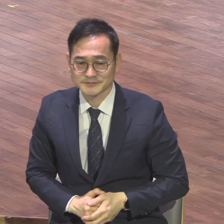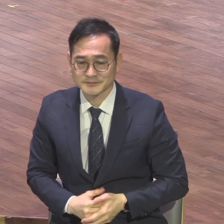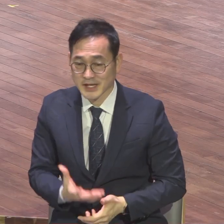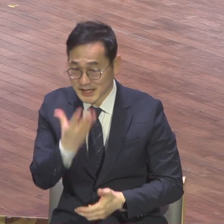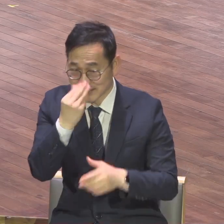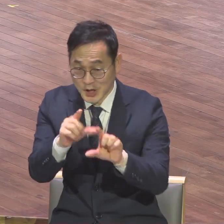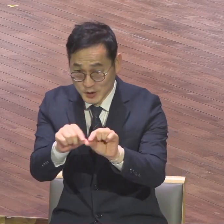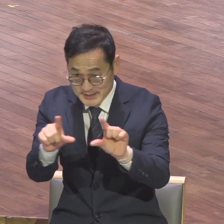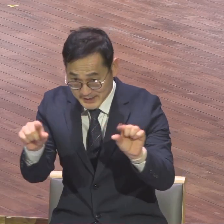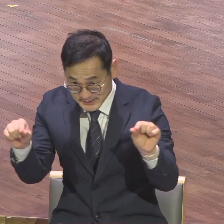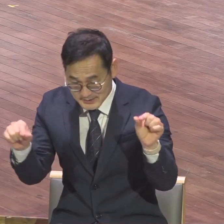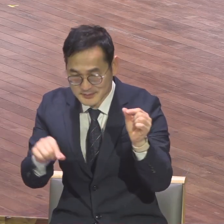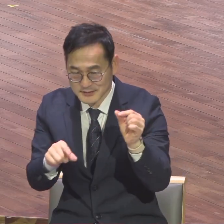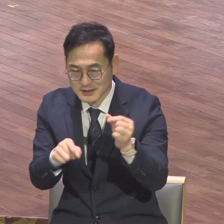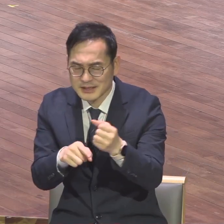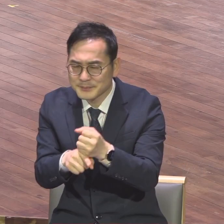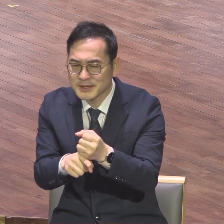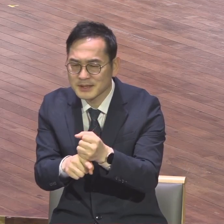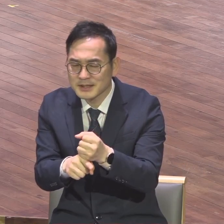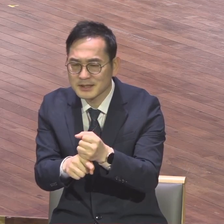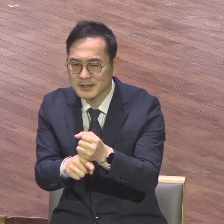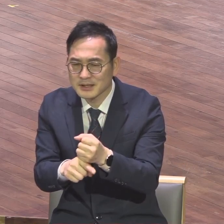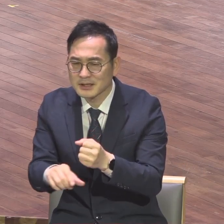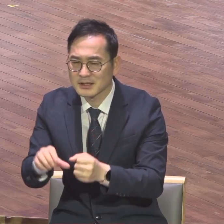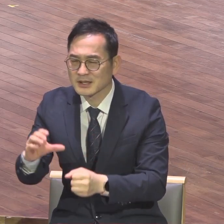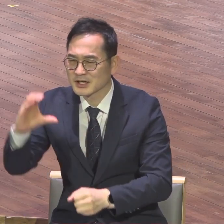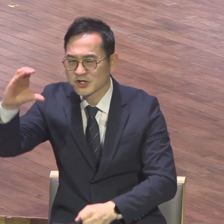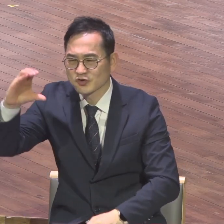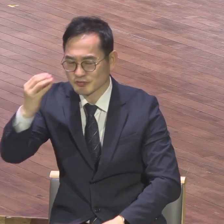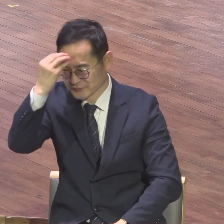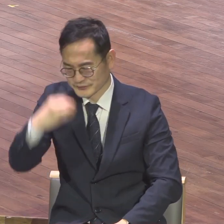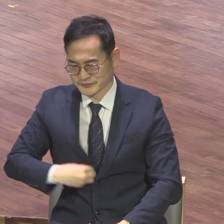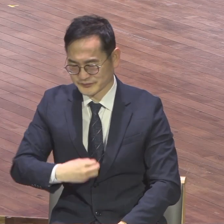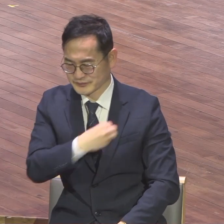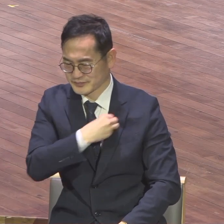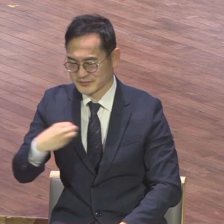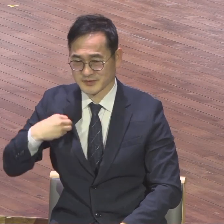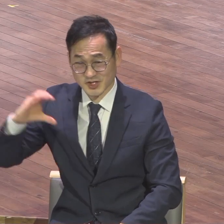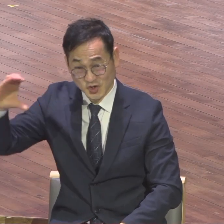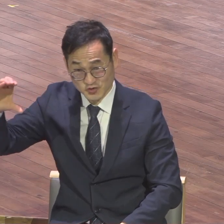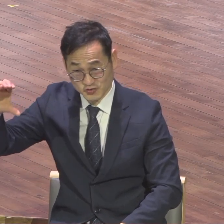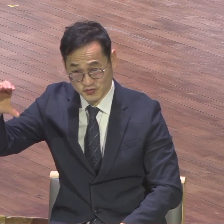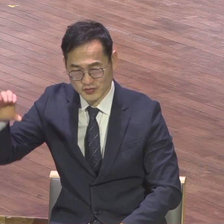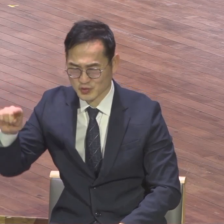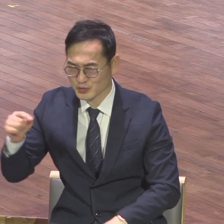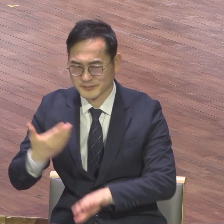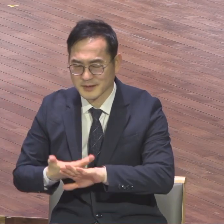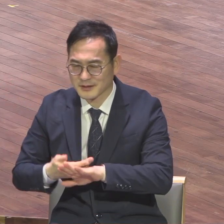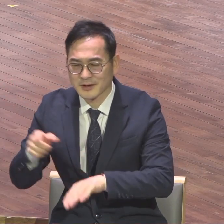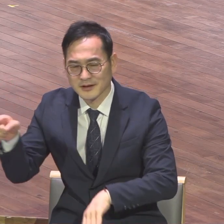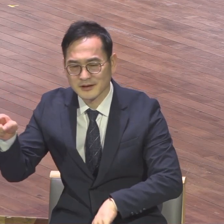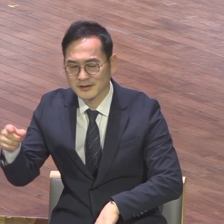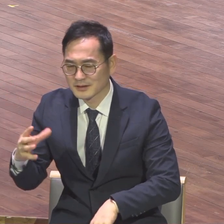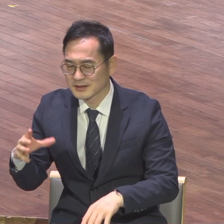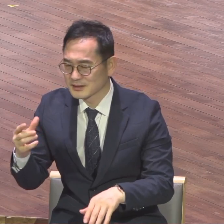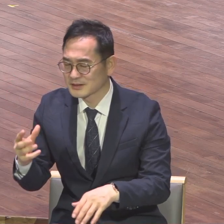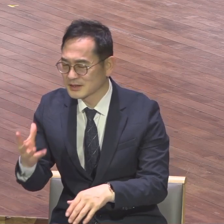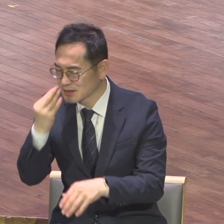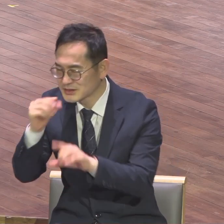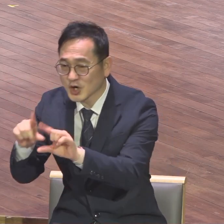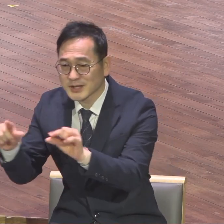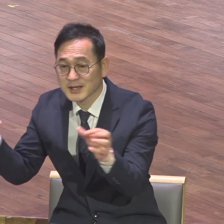의미를 이 본질 의미를 이 천주교회가 좀 놓친 게 있어요. 모일 때마다 이들은 성찬을 했지만 모일